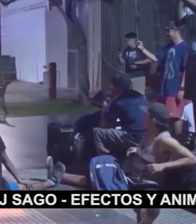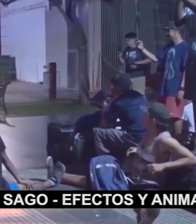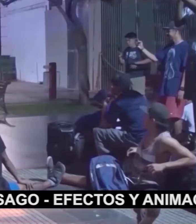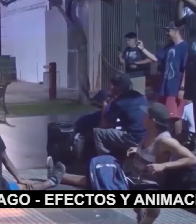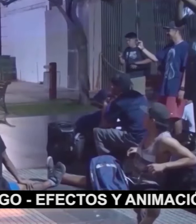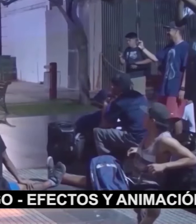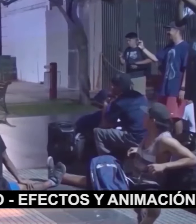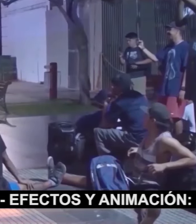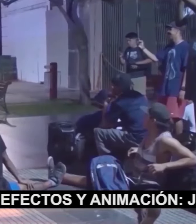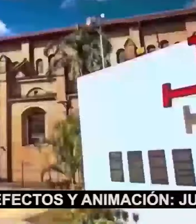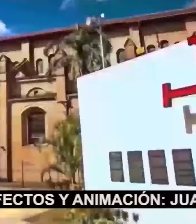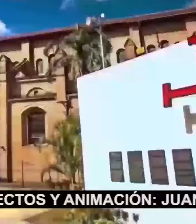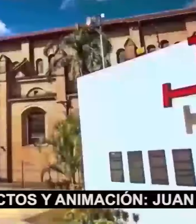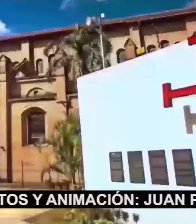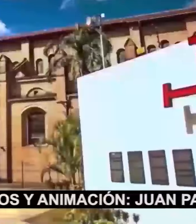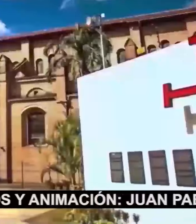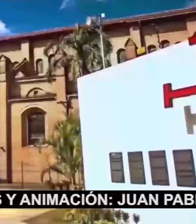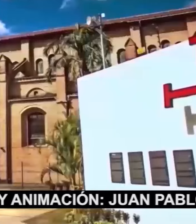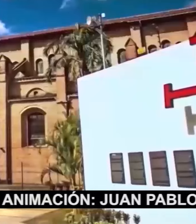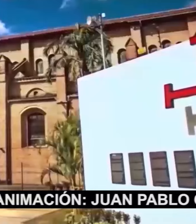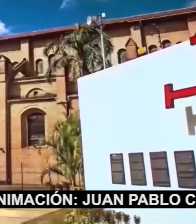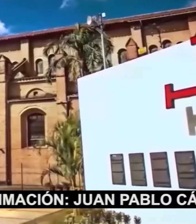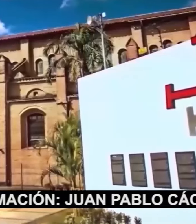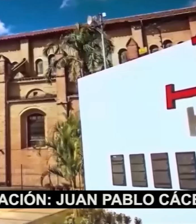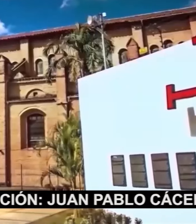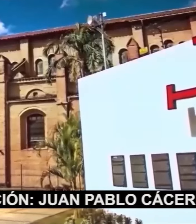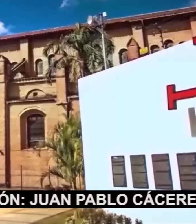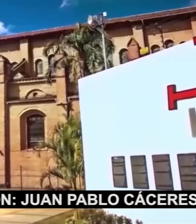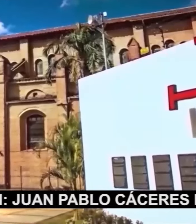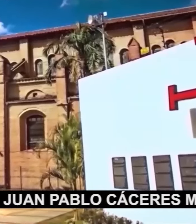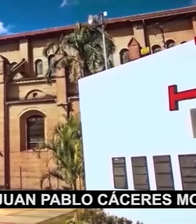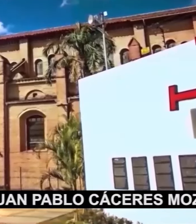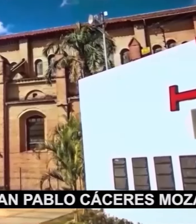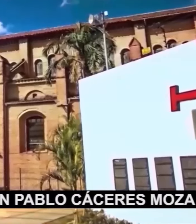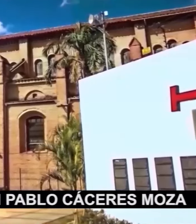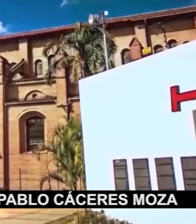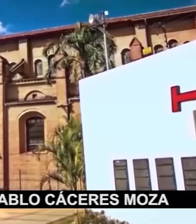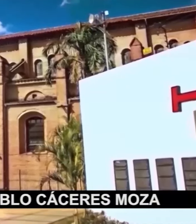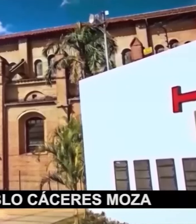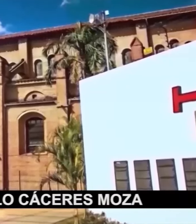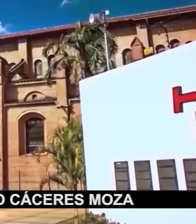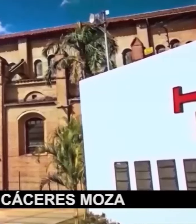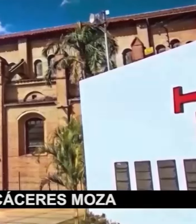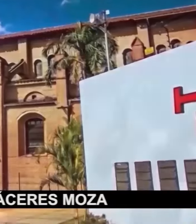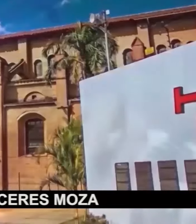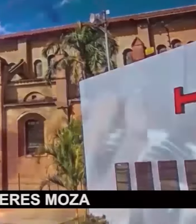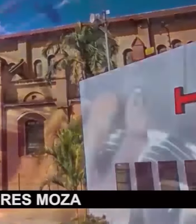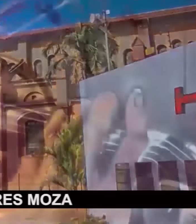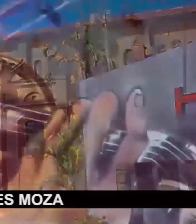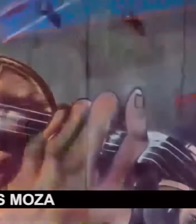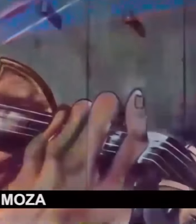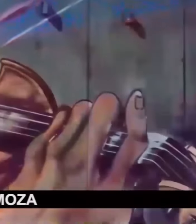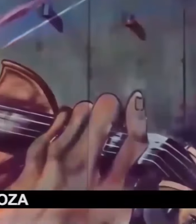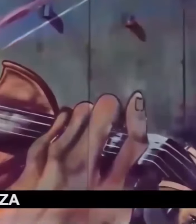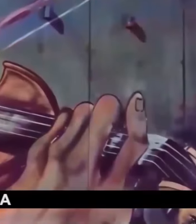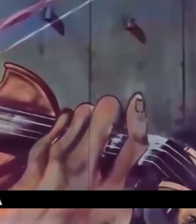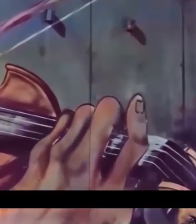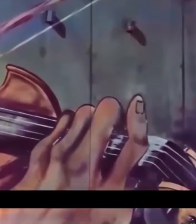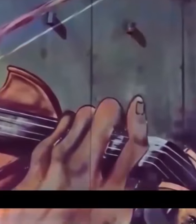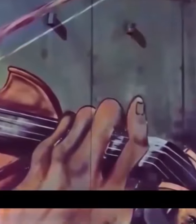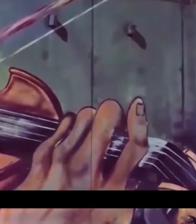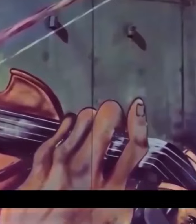mierda este que nos tocó. Nos ordenan no hacer nada y ese hacer nada lo hacemos más la puta que nos parió todito. No